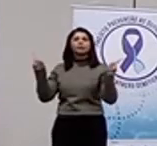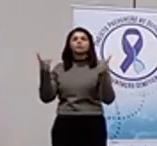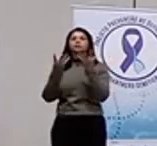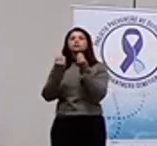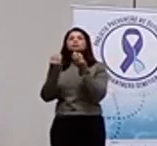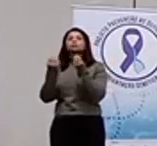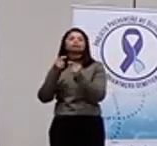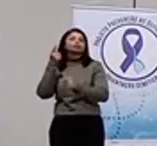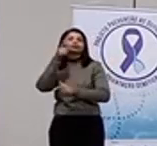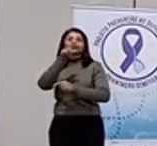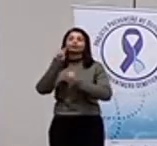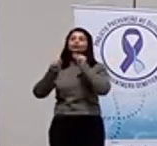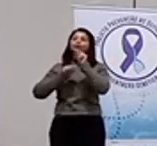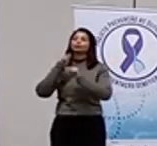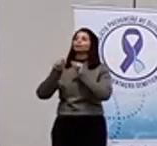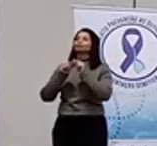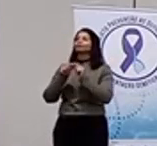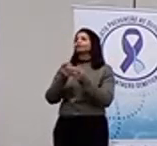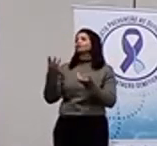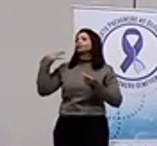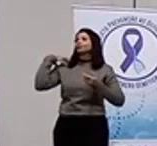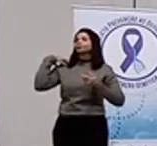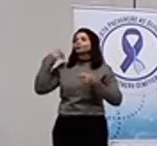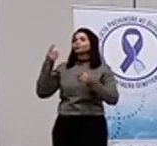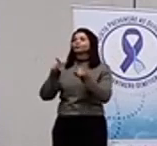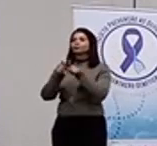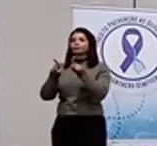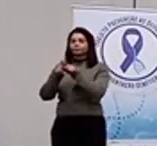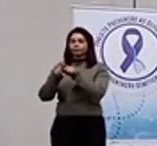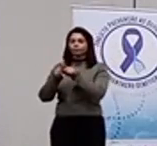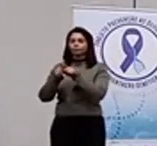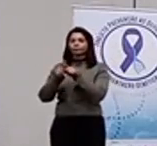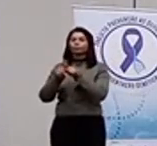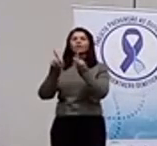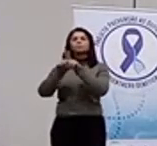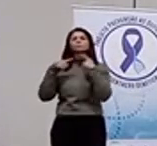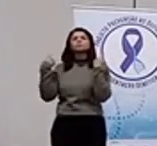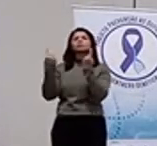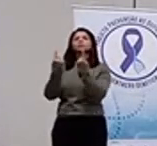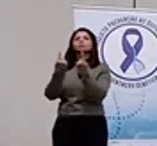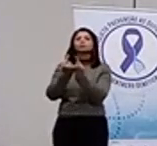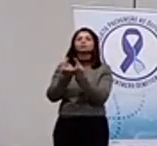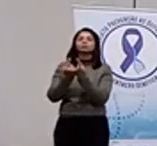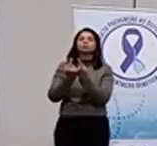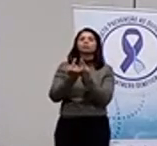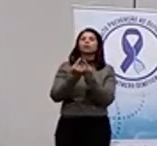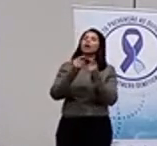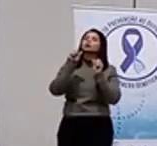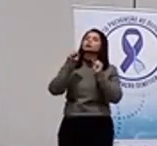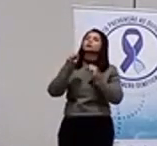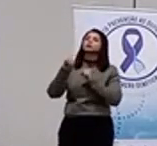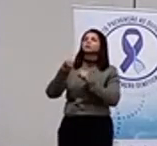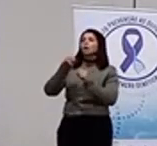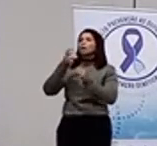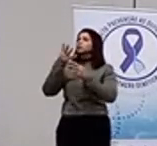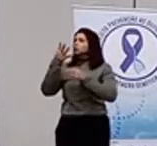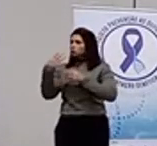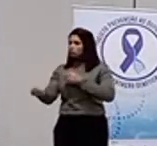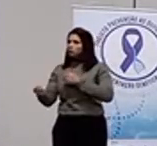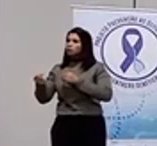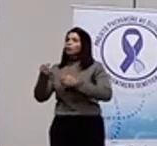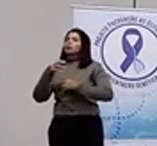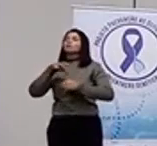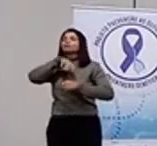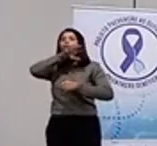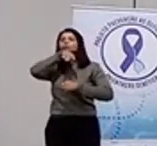consegue fazer em outros mamíferos também. Mas, no geral, se o perfil de segurança já for aceitável nesses animais e já